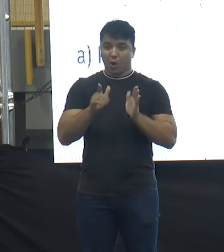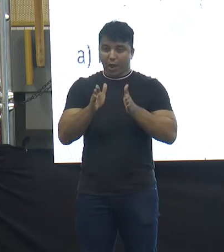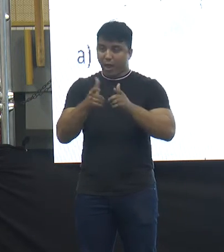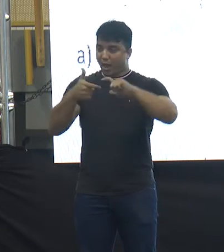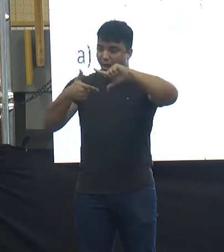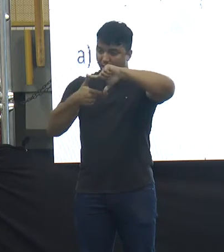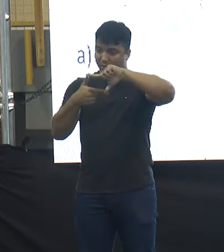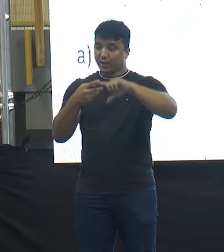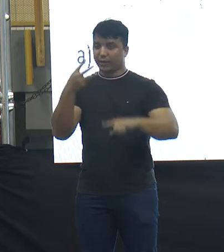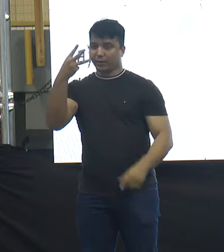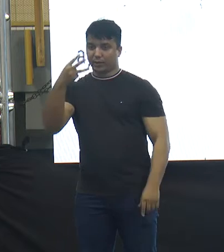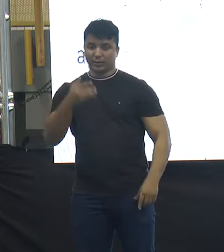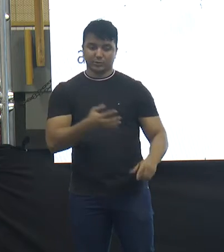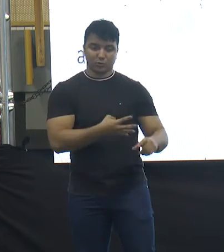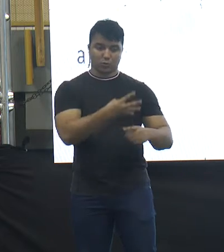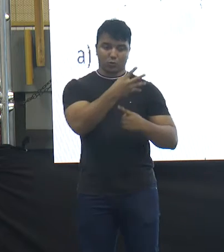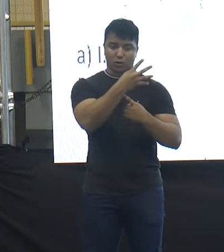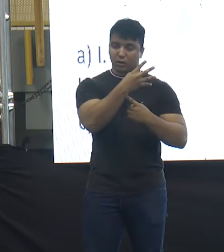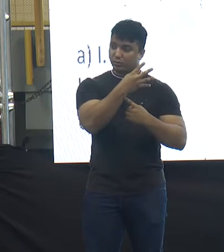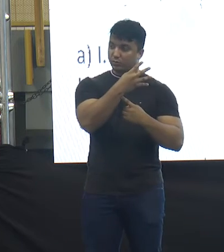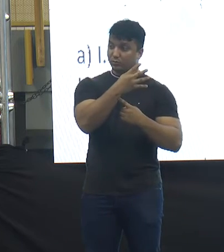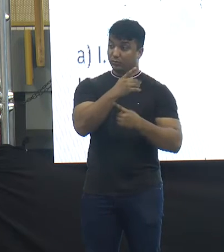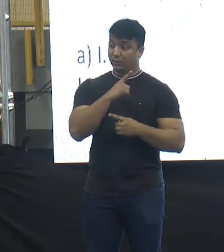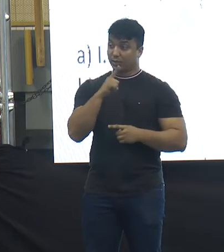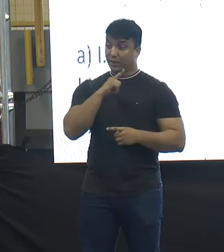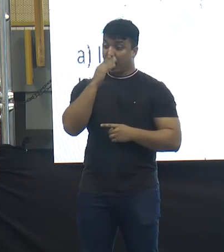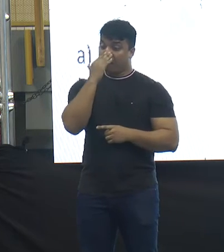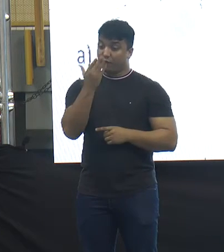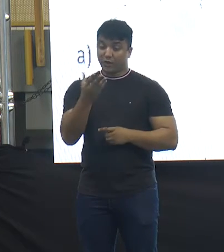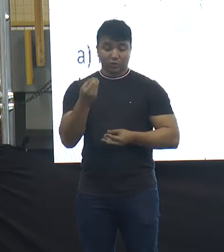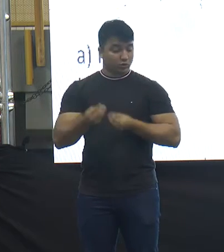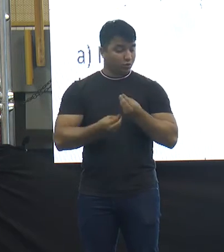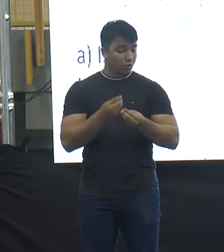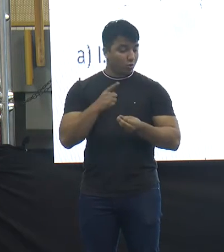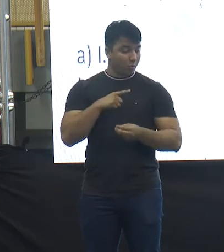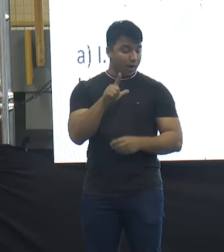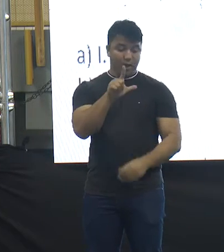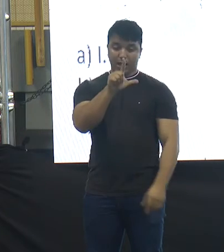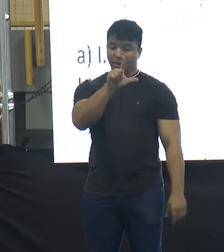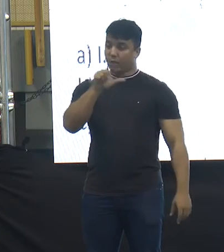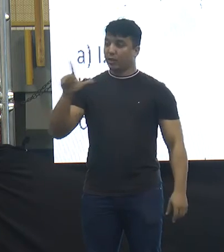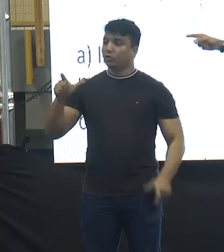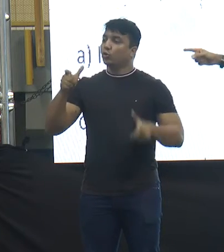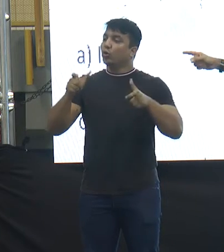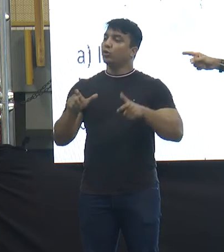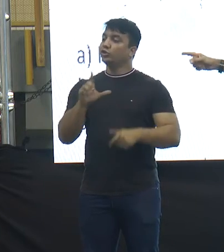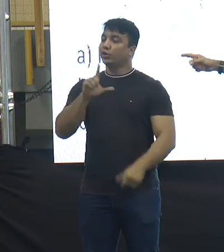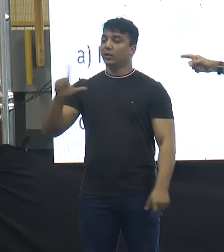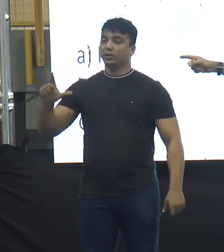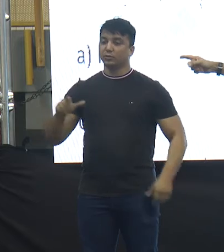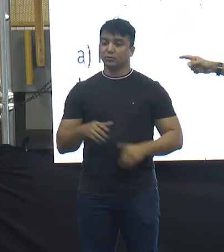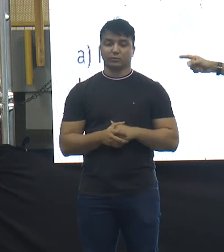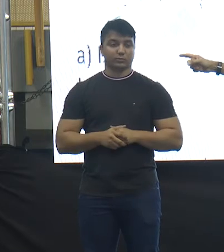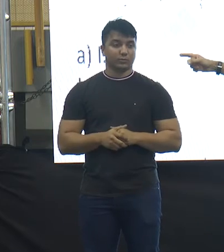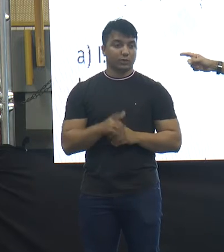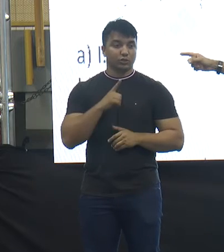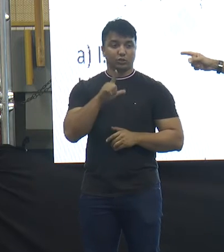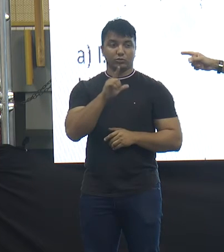o 3 e o 4. Ele diz que a frente da casa está para leste. Onde é que está o leste? do lado